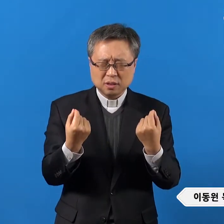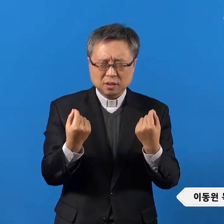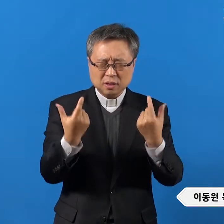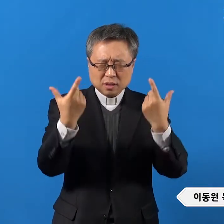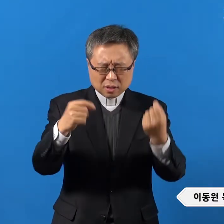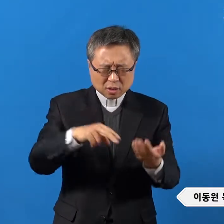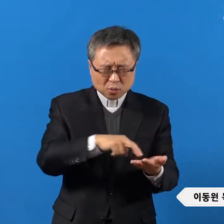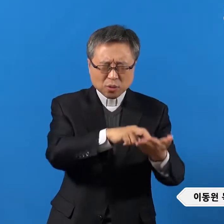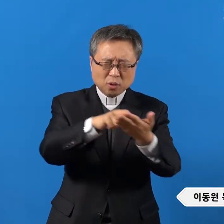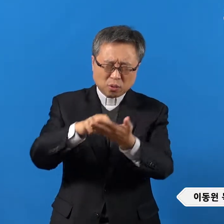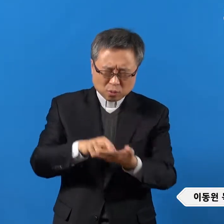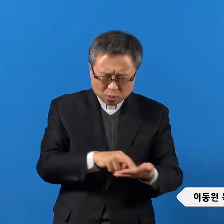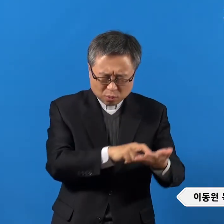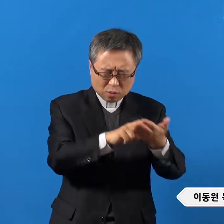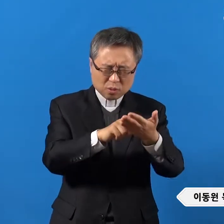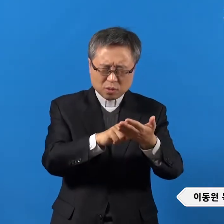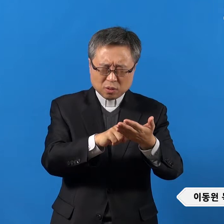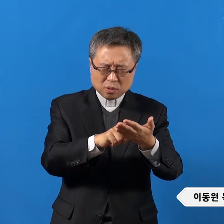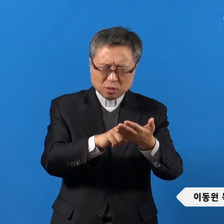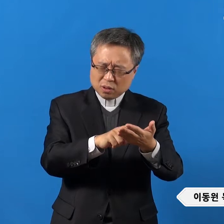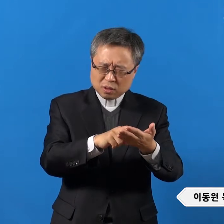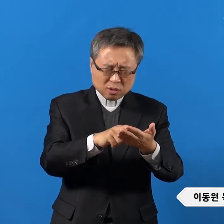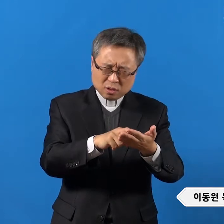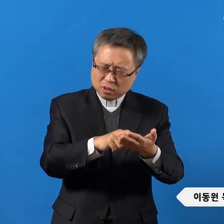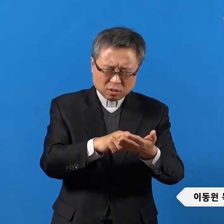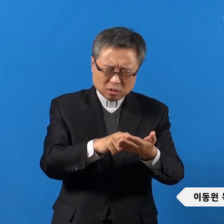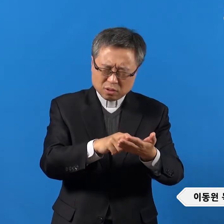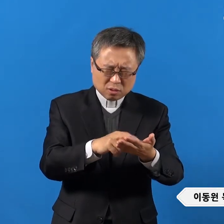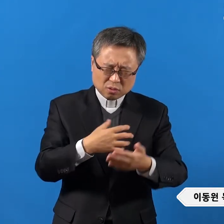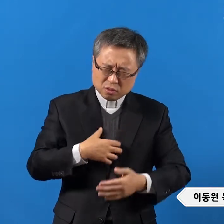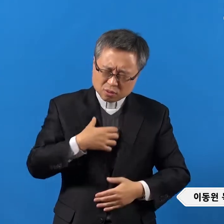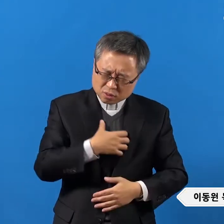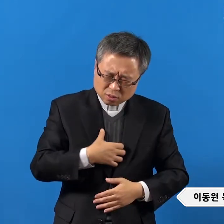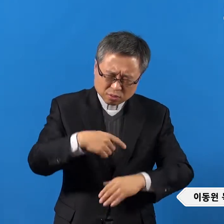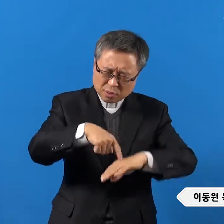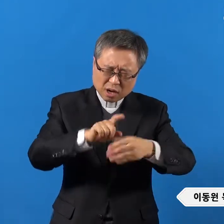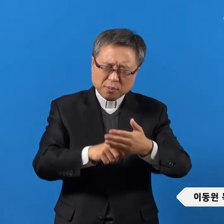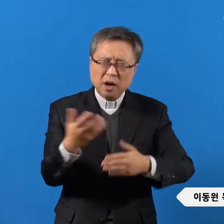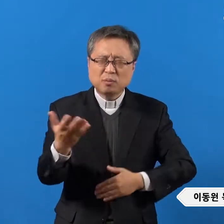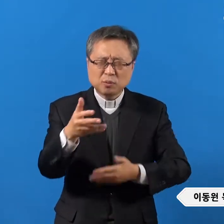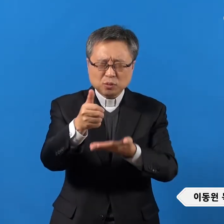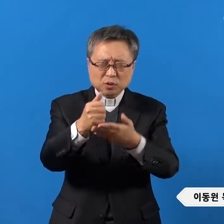외롭고 쓸쓸하고 고독하고 마음 아픈 분들이 계십니까?